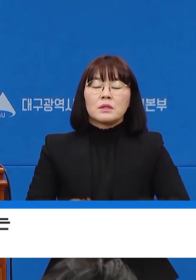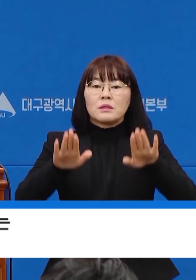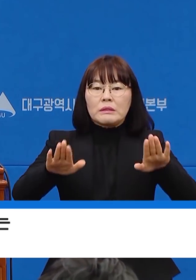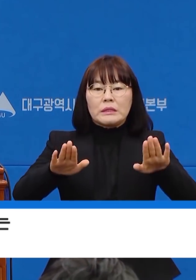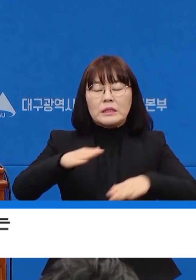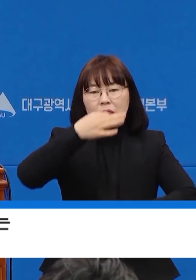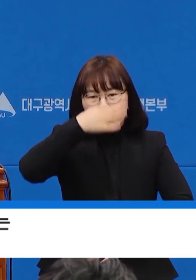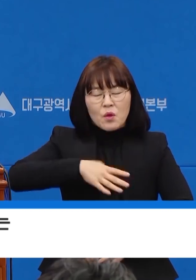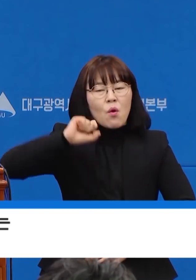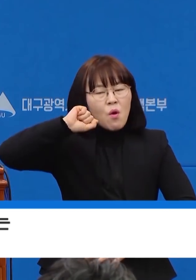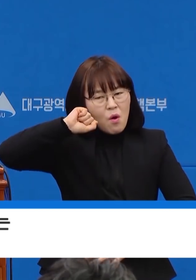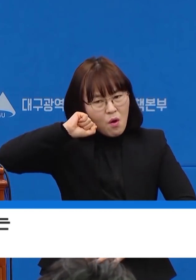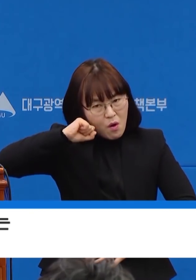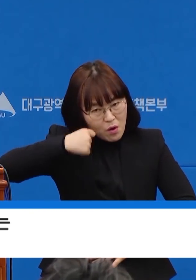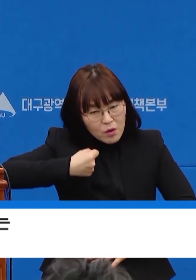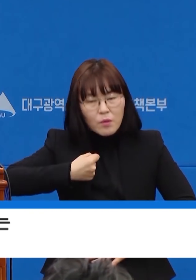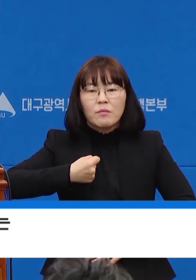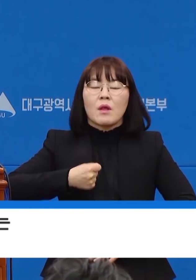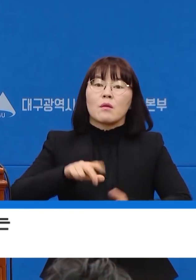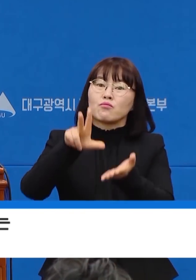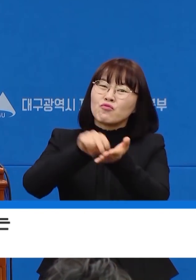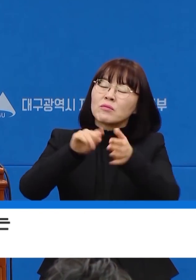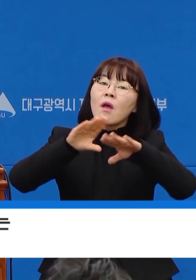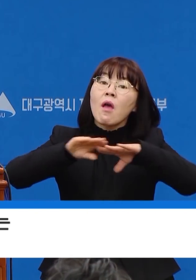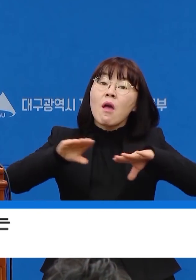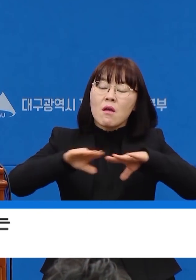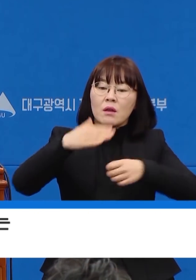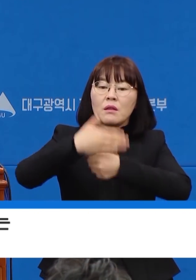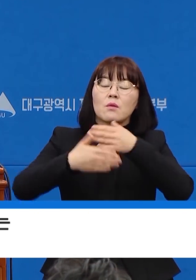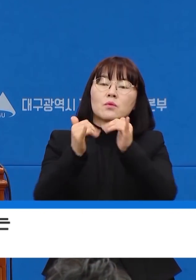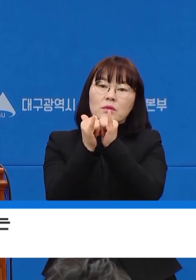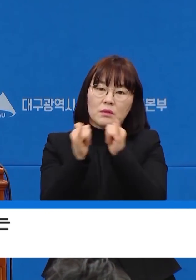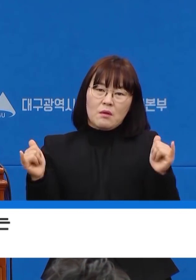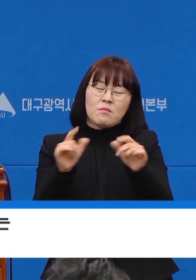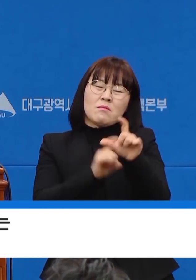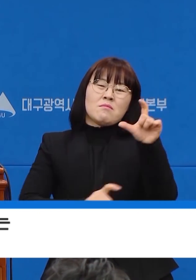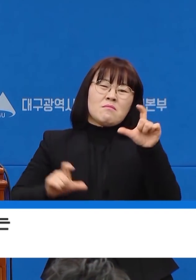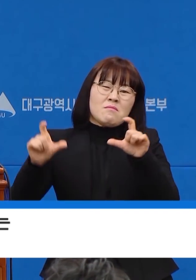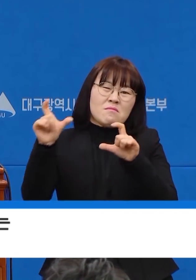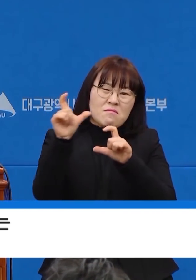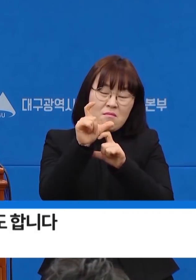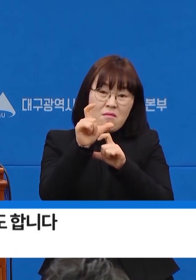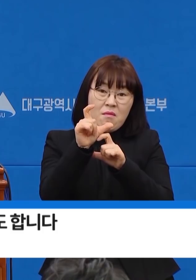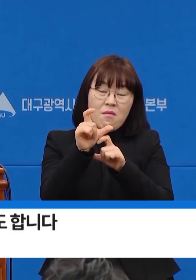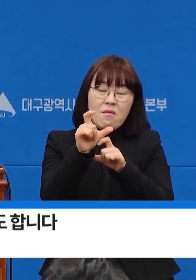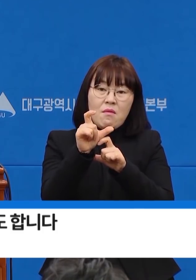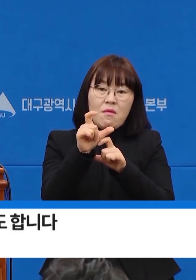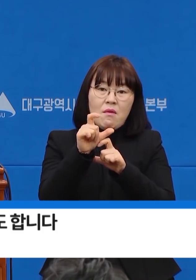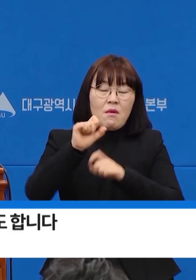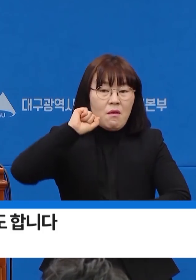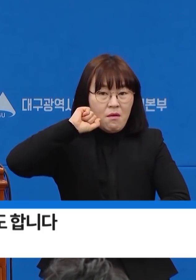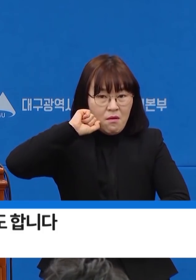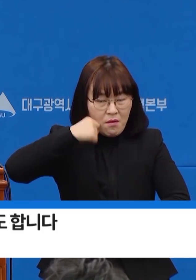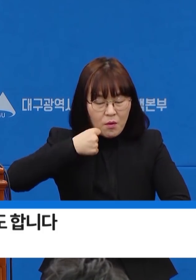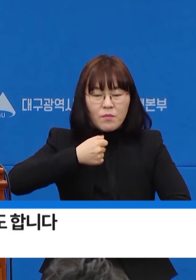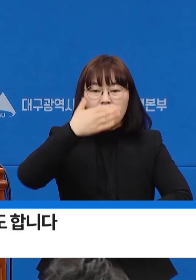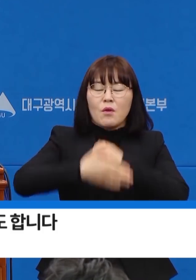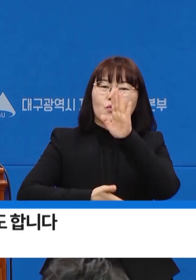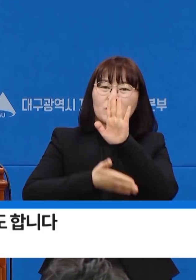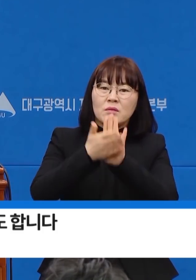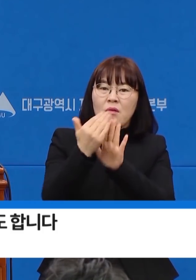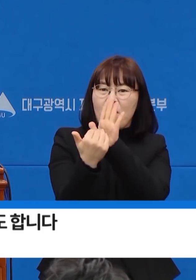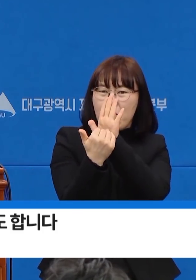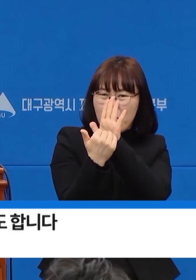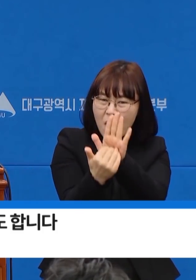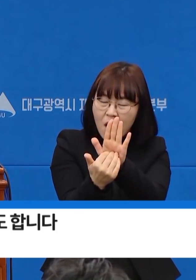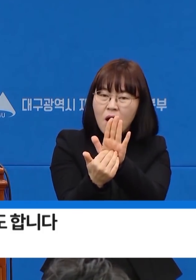힘들고 어려운 상황을 꿋꿋하게 헤쳐나가는 대구 시민들을 더 힘들게 하고 대구시의 방역 대책을